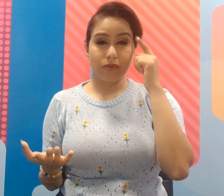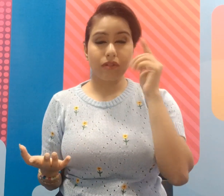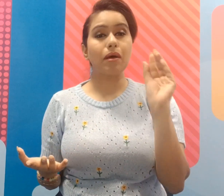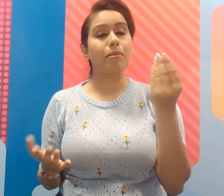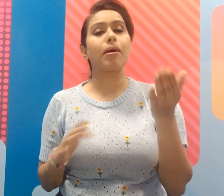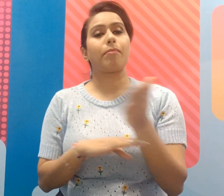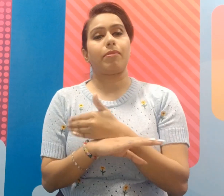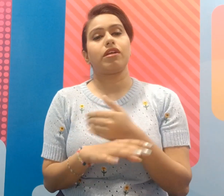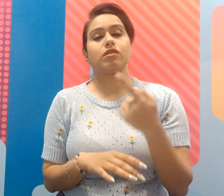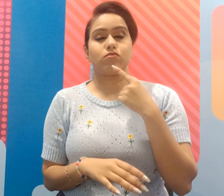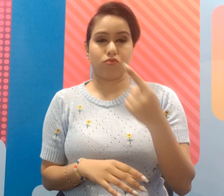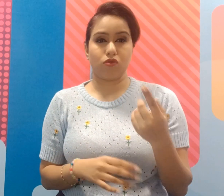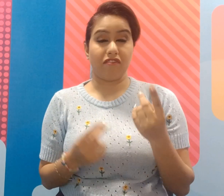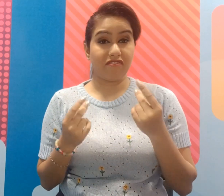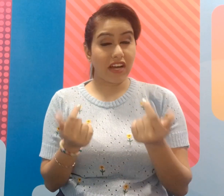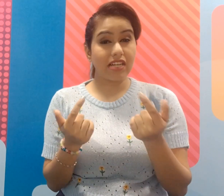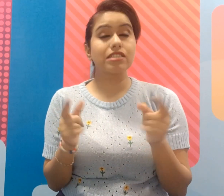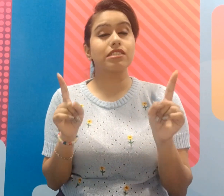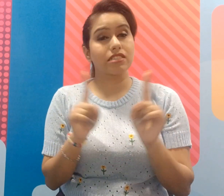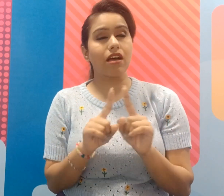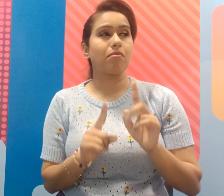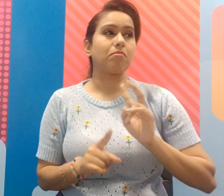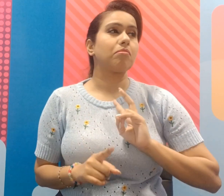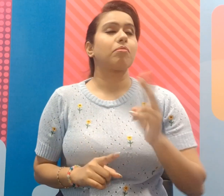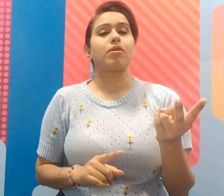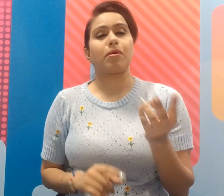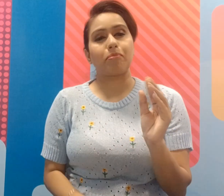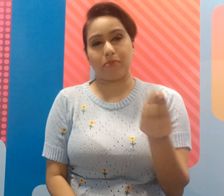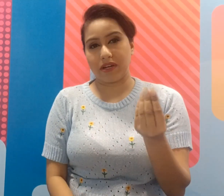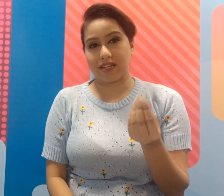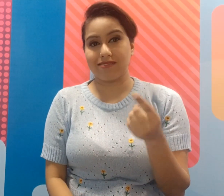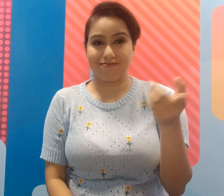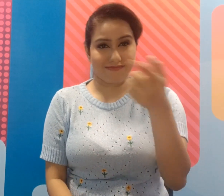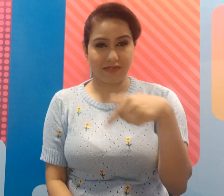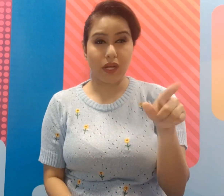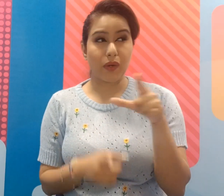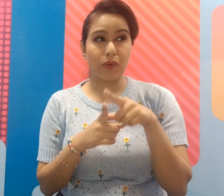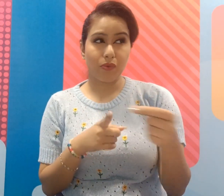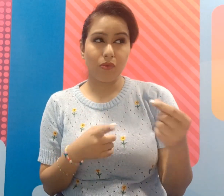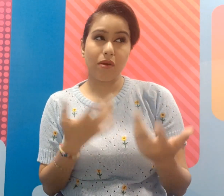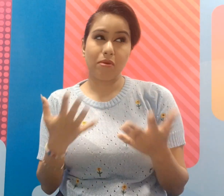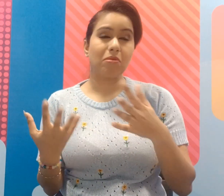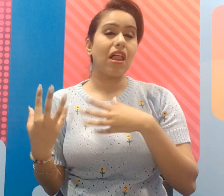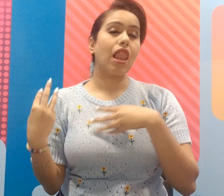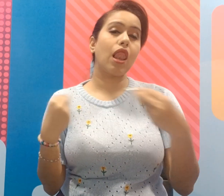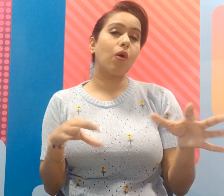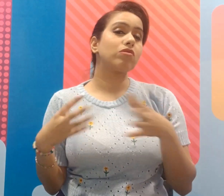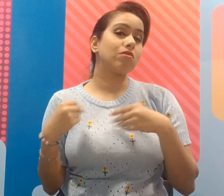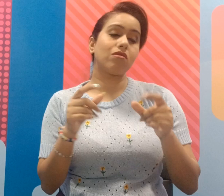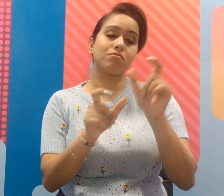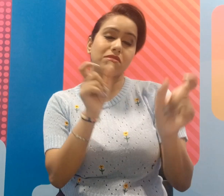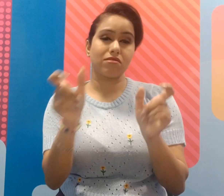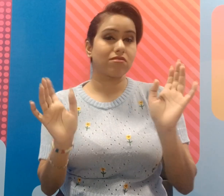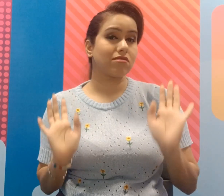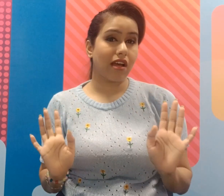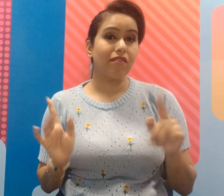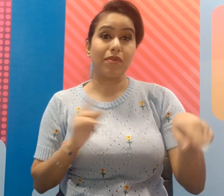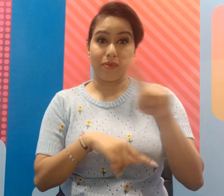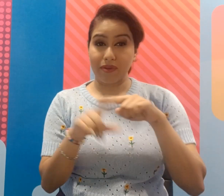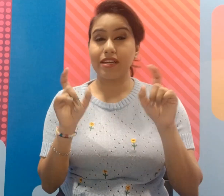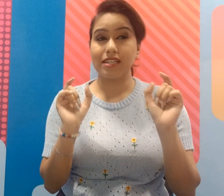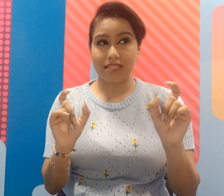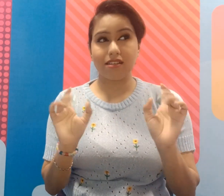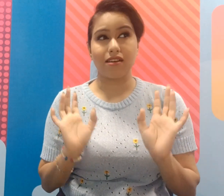रिएक्शन देते हैं। आप ऐसे करते रहेंगे तो लोगों को खोते रहेंगे। प्रतिक्रिया देना बंद कीजिए, लोगों को